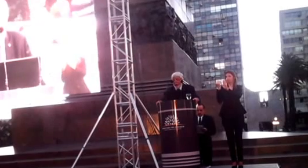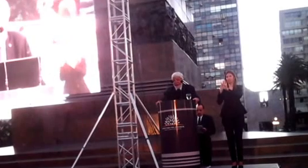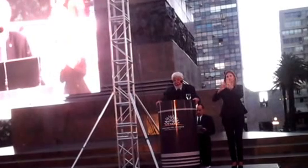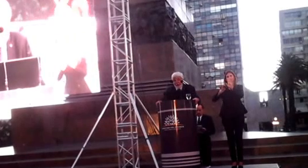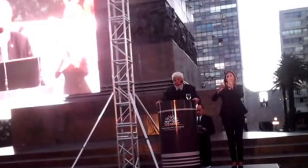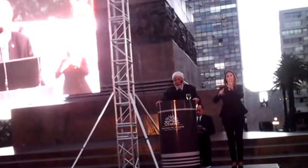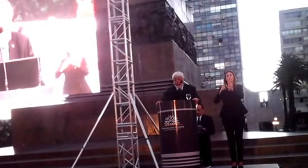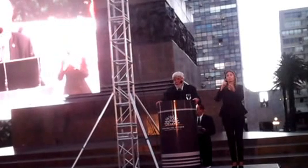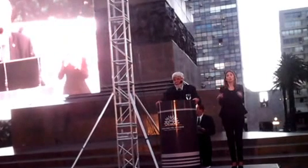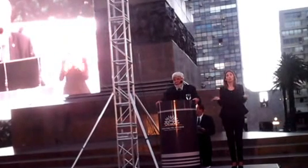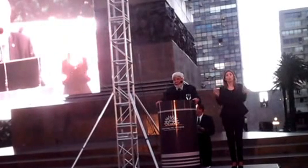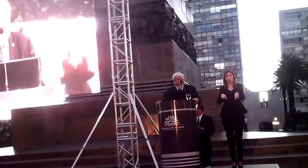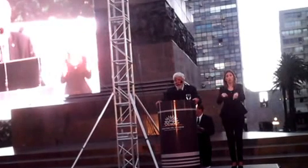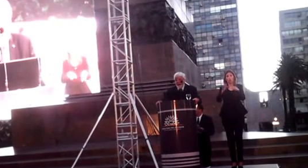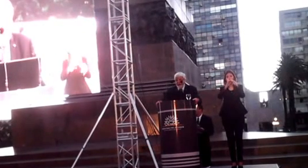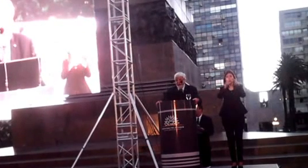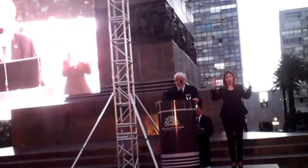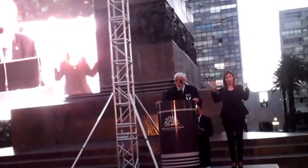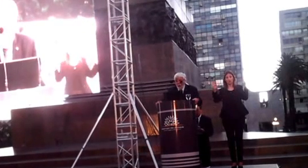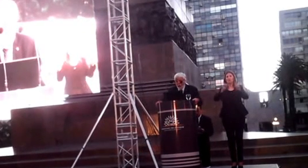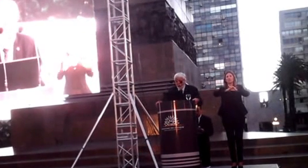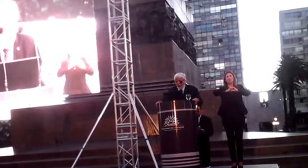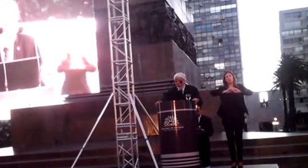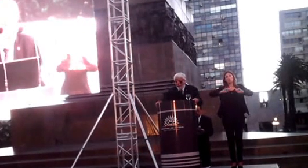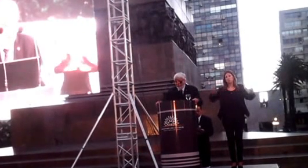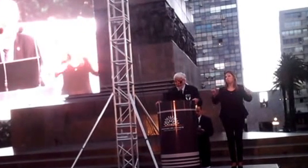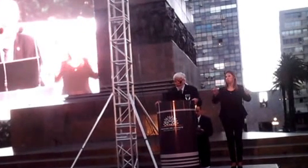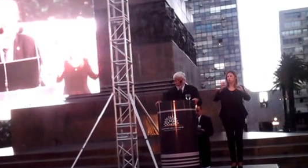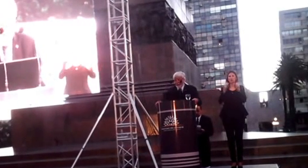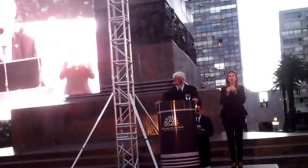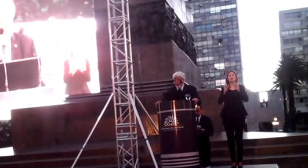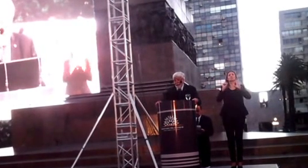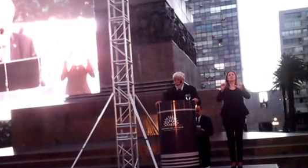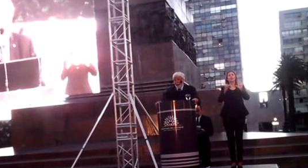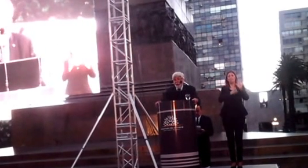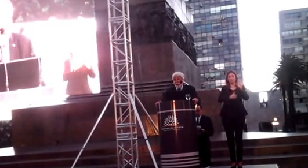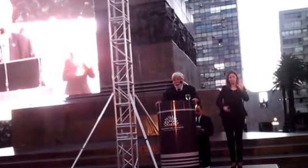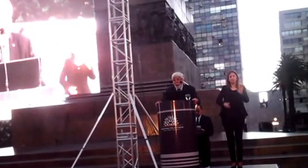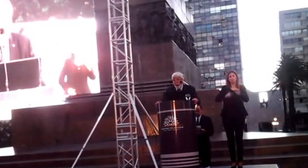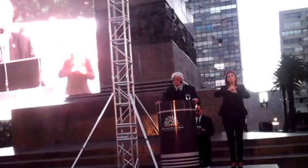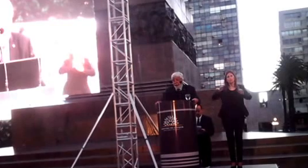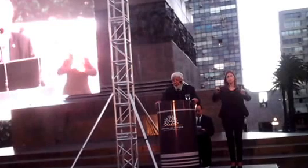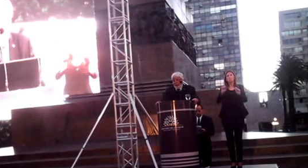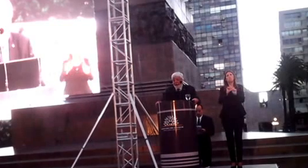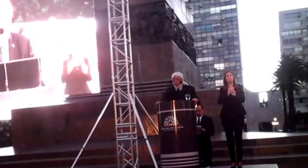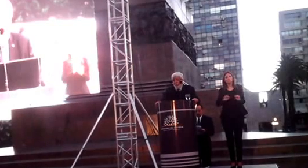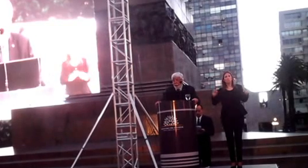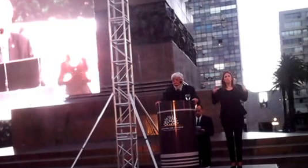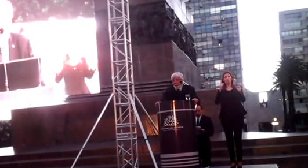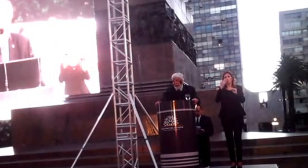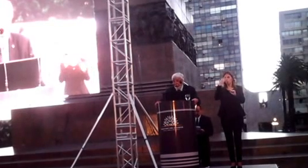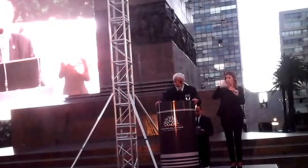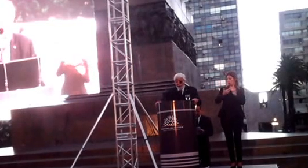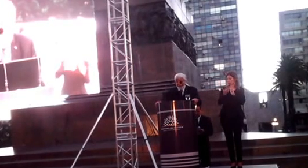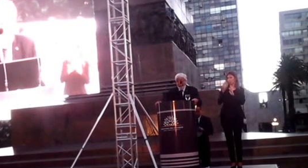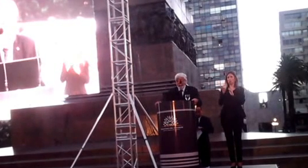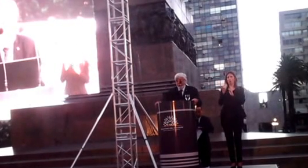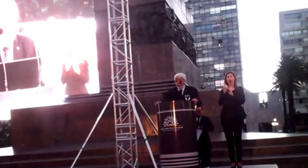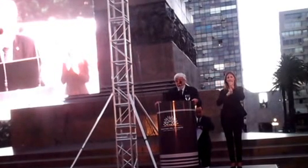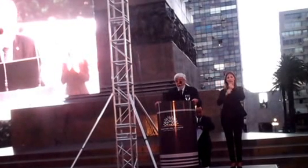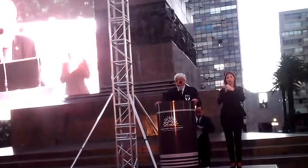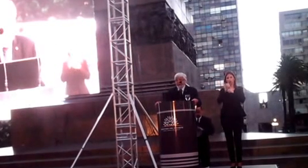a la democracia, ninguno de los 6 presidentes logró que en su último año de